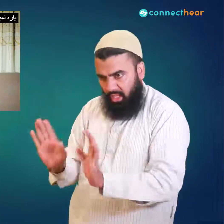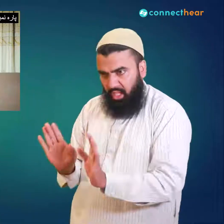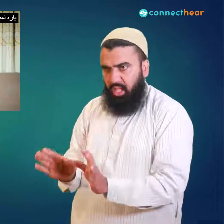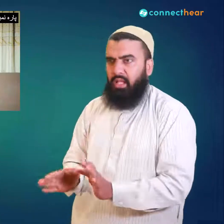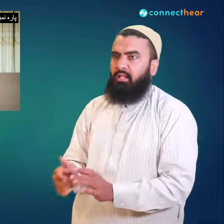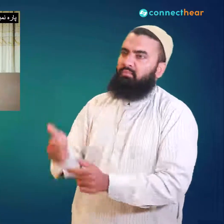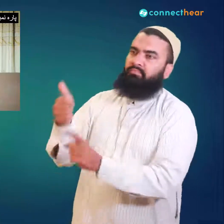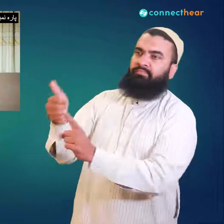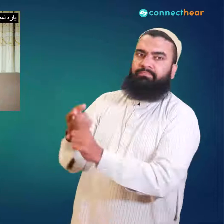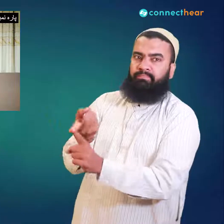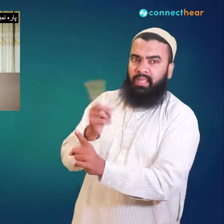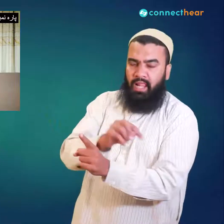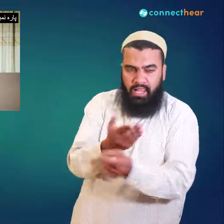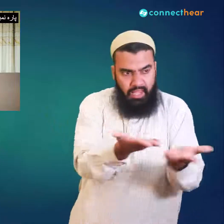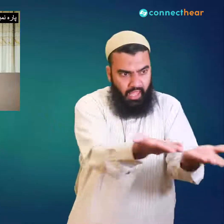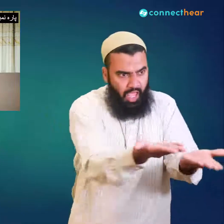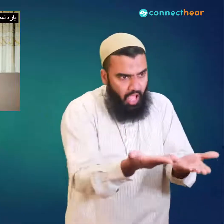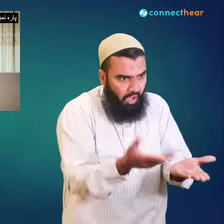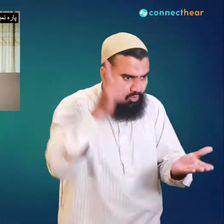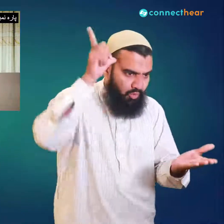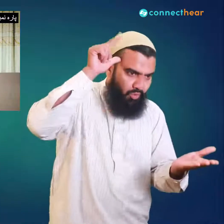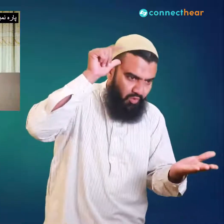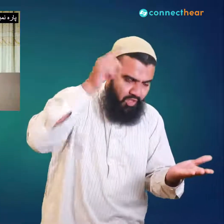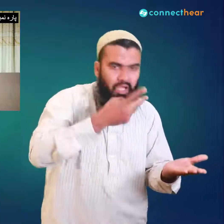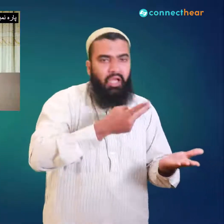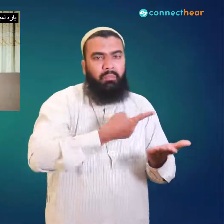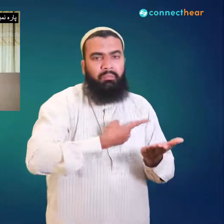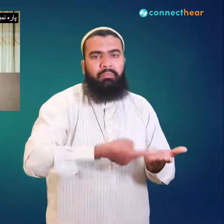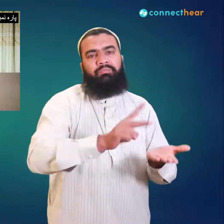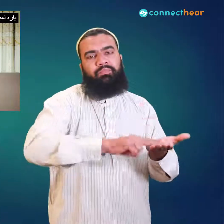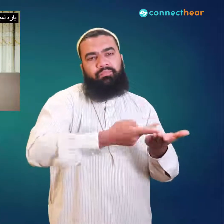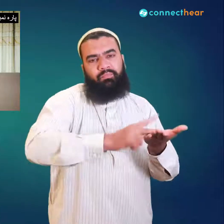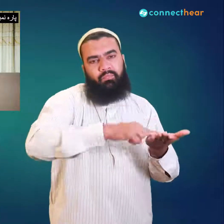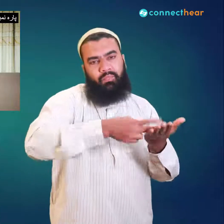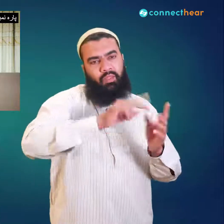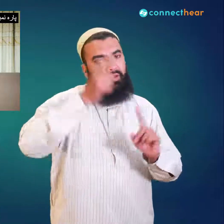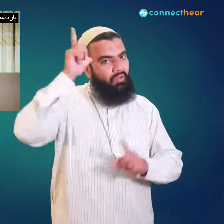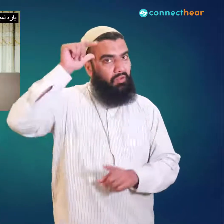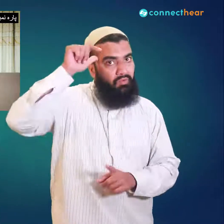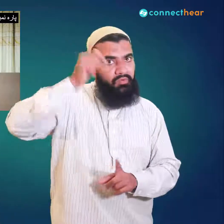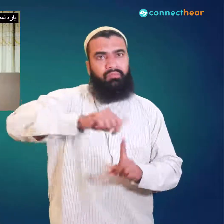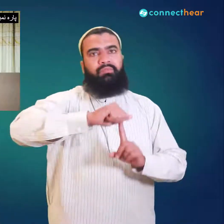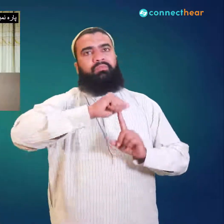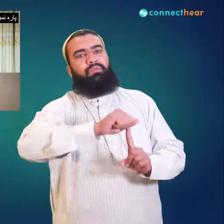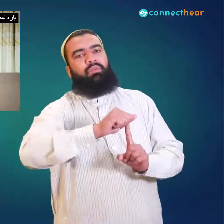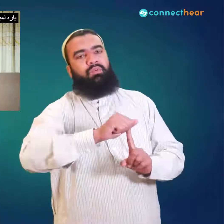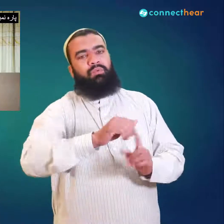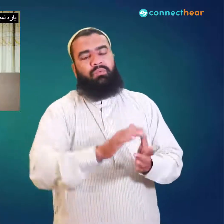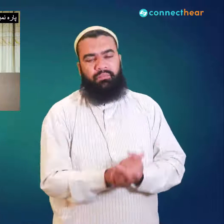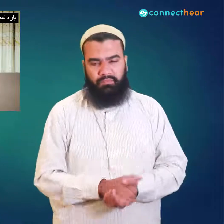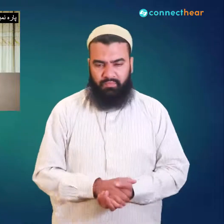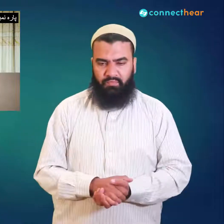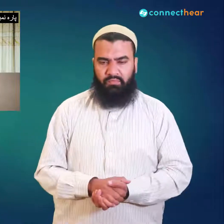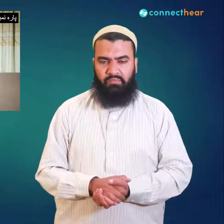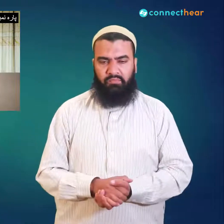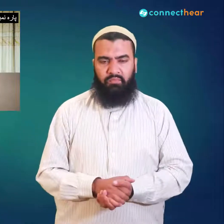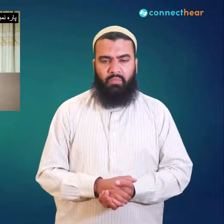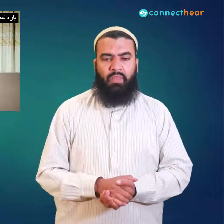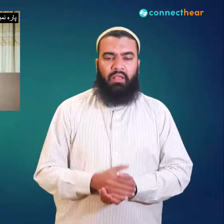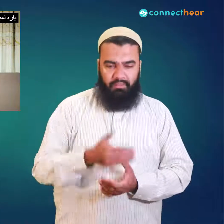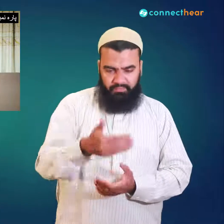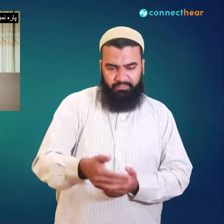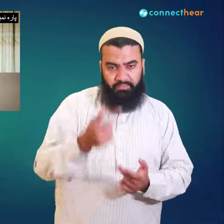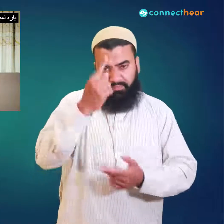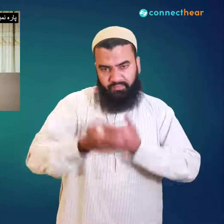دنیا کی محبت آ جائے گی تو آخرت سے غفلت تو ہونی ہے، کیونکہ یہ چیزیں آخرت سے غافل کرنے والی